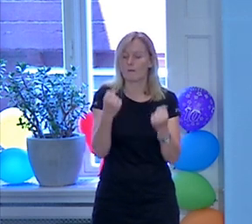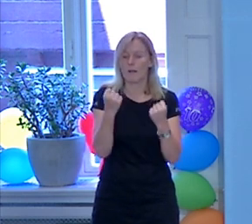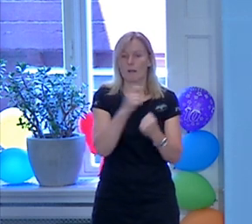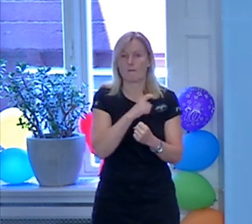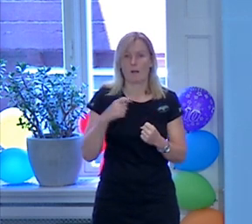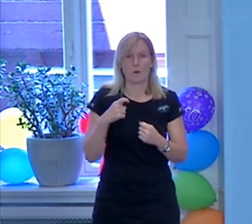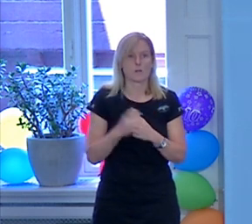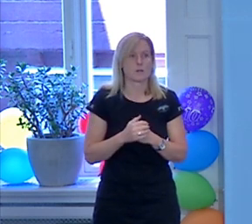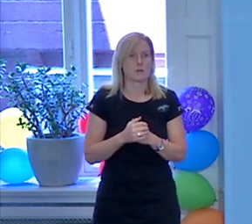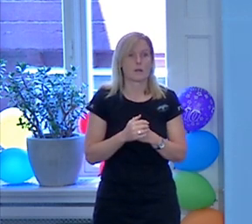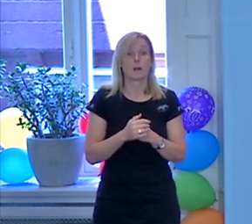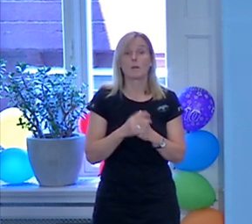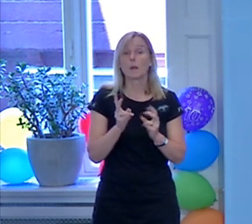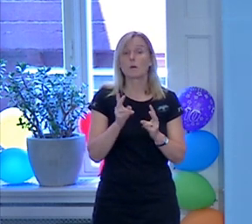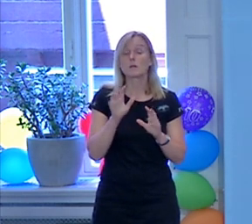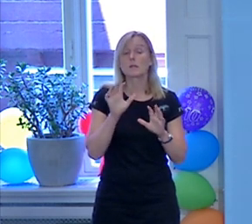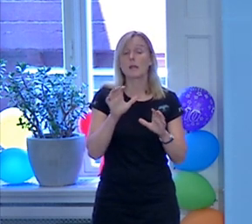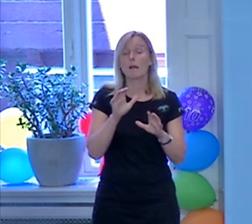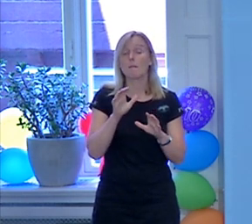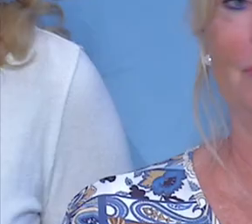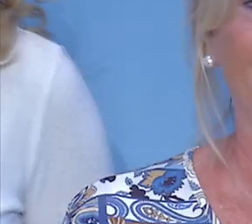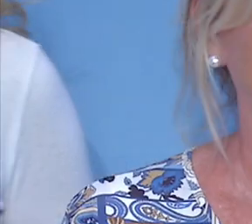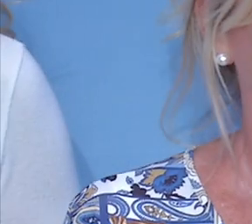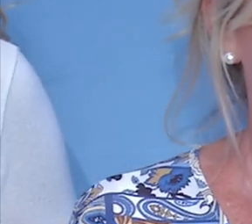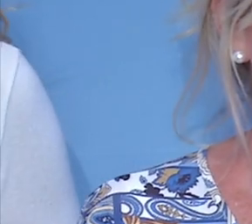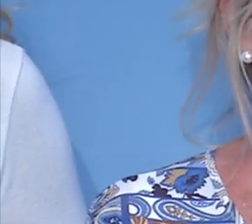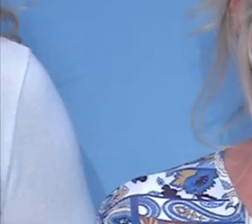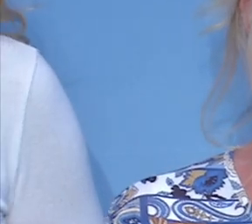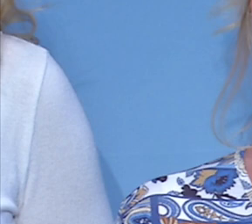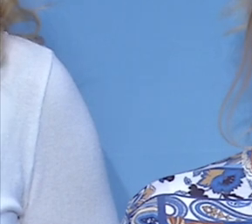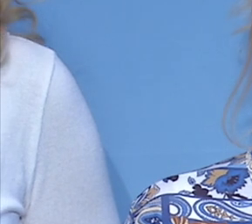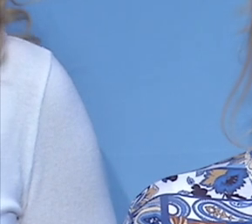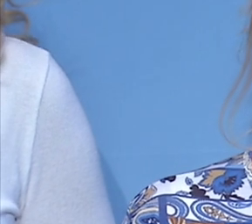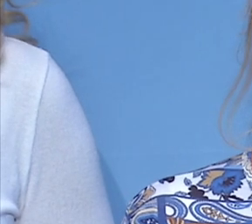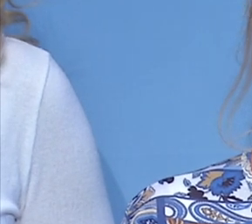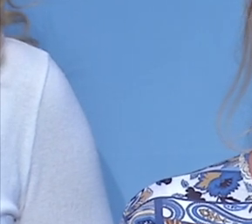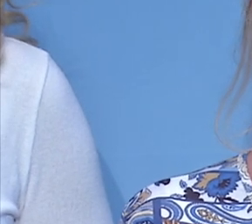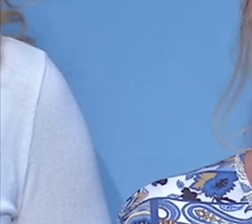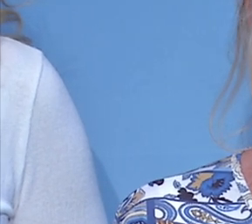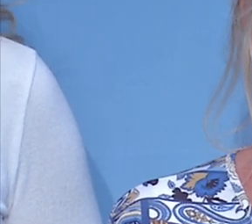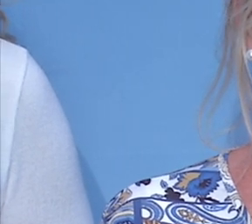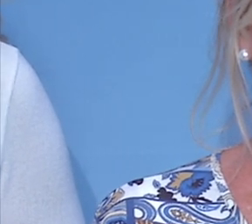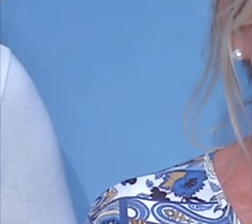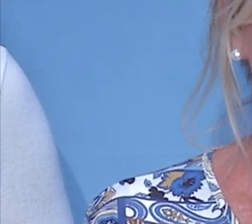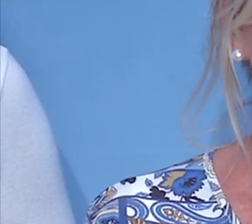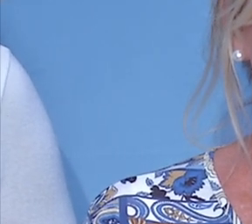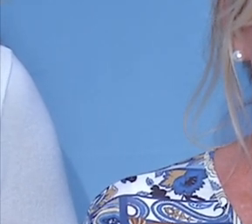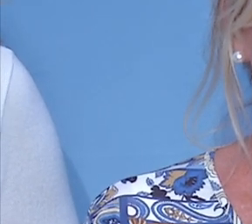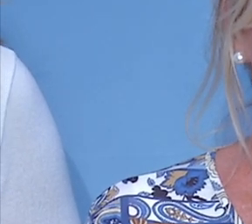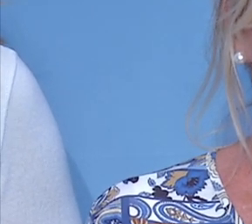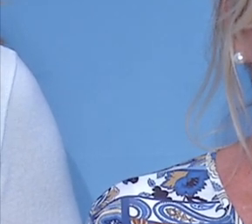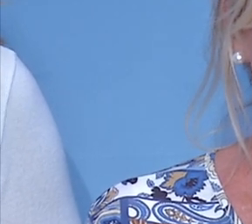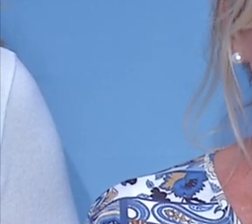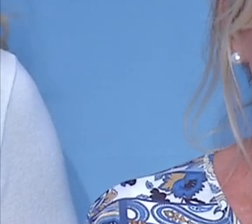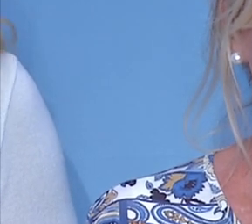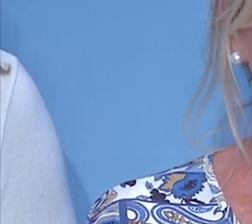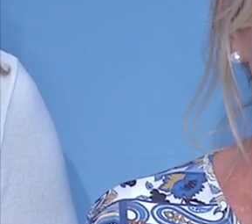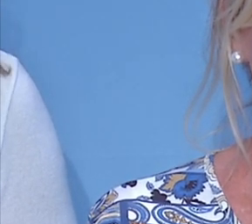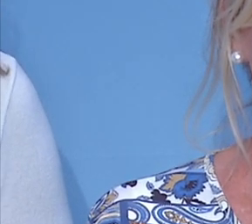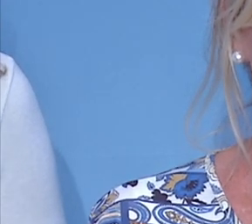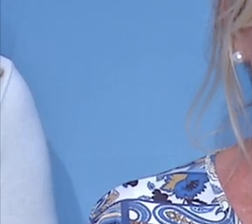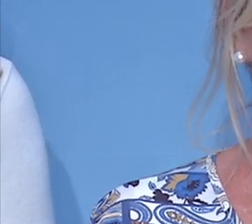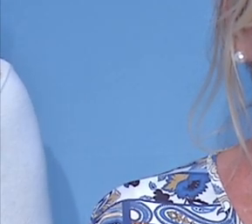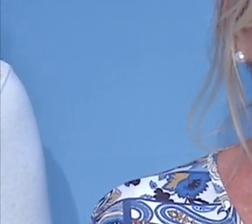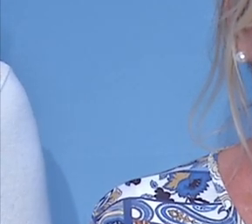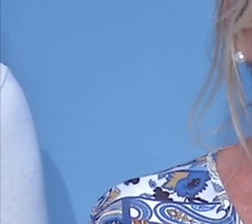viktig. Men det är också skrämmande siffror vi ser, och det är inte den enda rapporten jag har sett som pekar i den här riktningen.